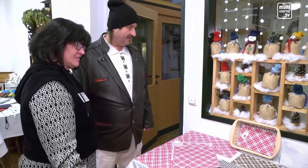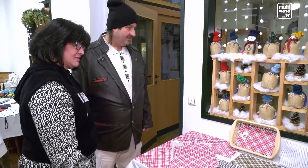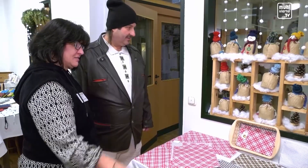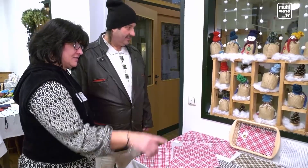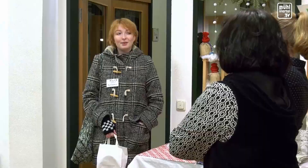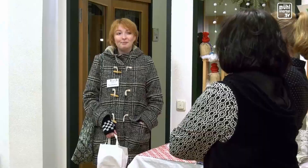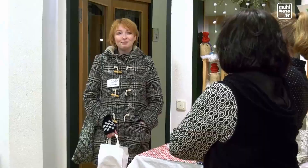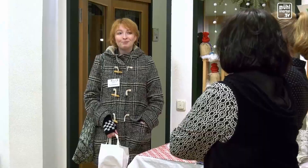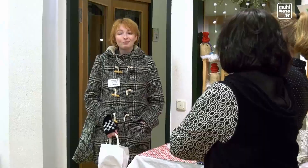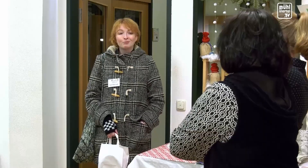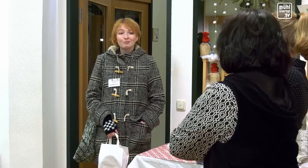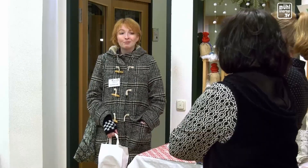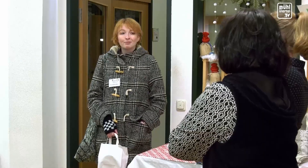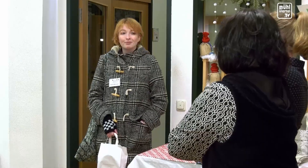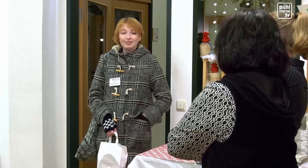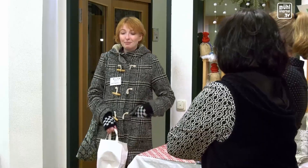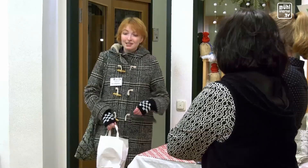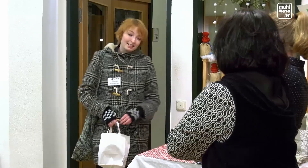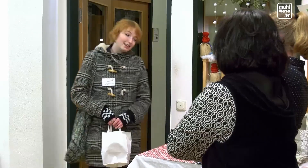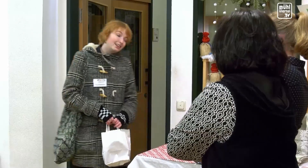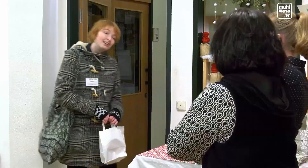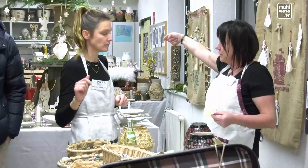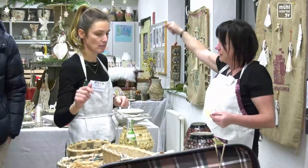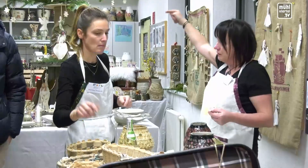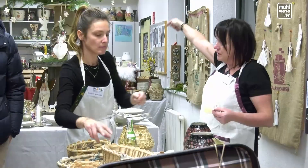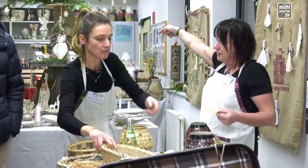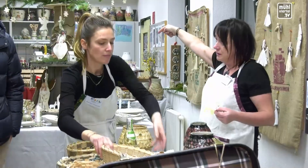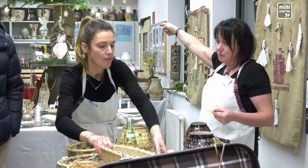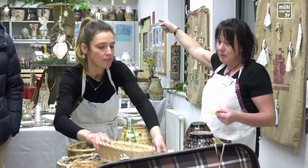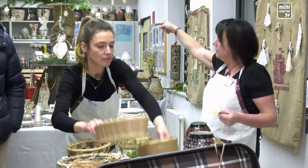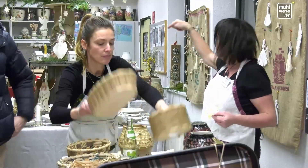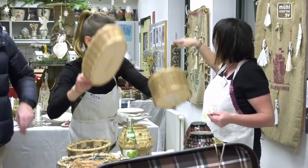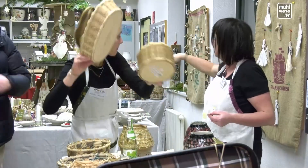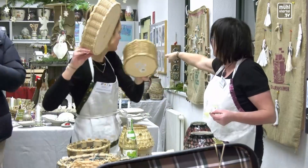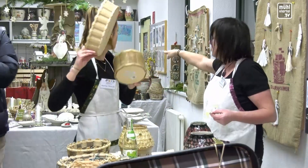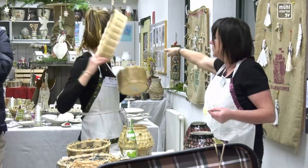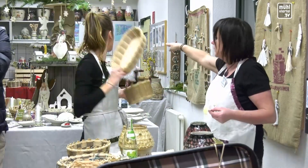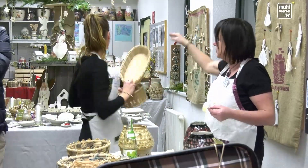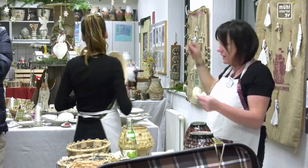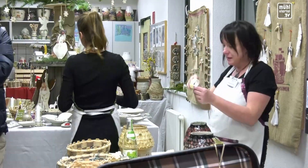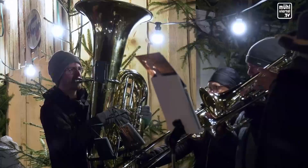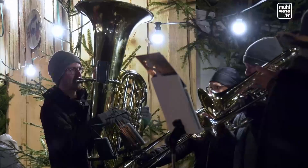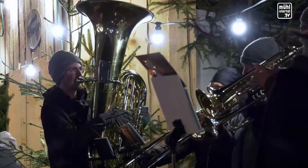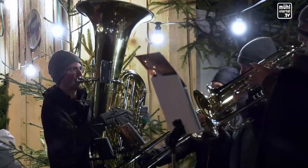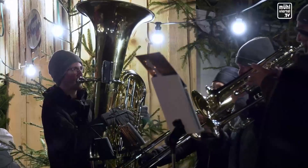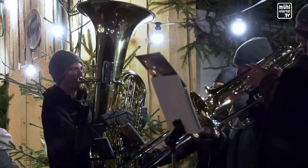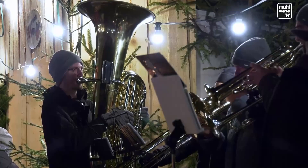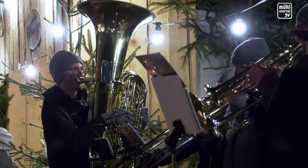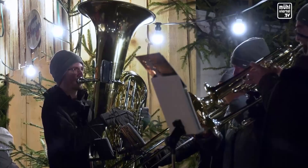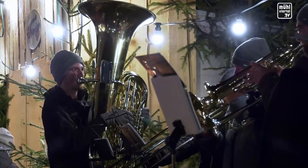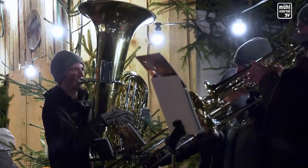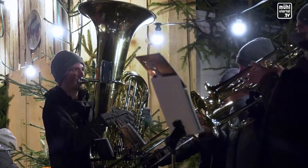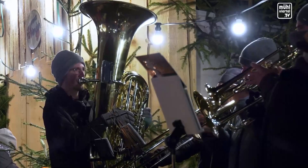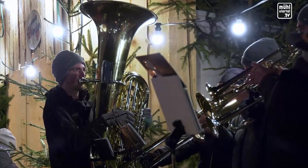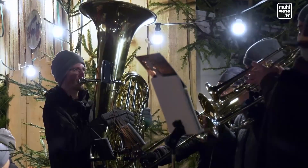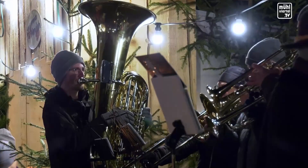Die Lebenswelt Schenkenfelden kann man aber das ganze Jahr über besuchen und Produkte erwerben. Stimmungsvolle